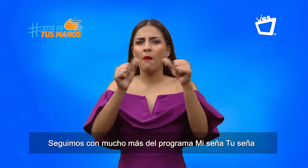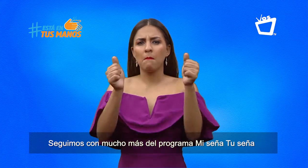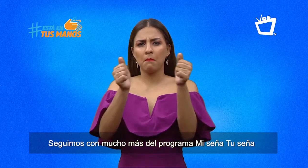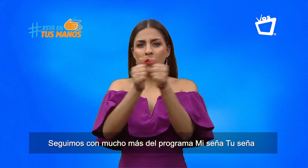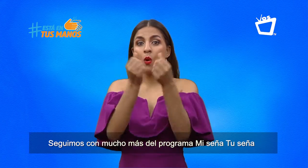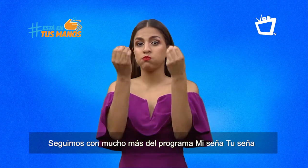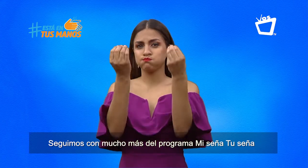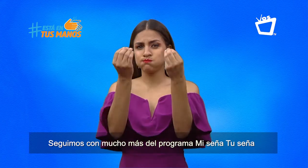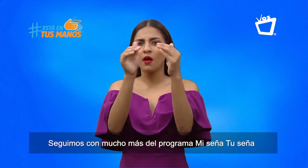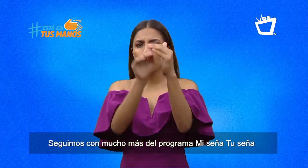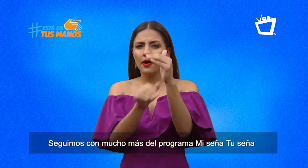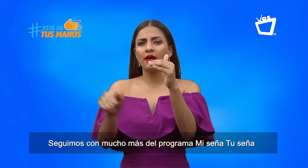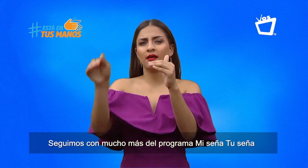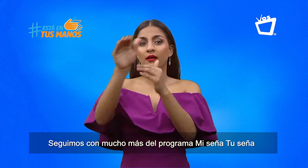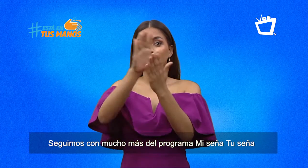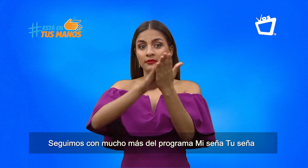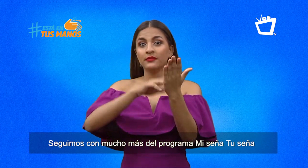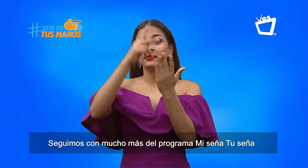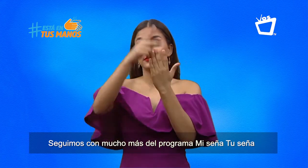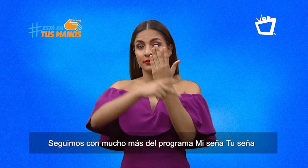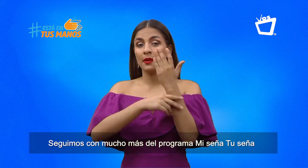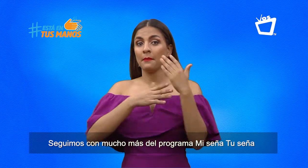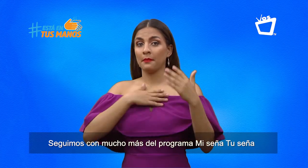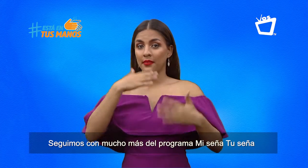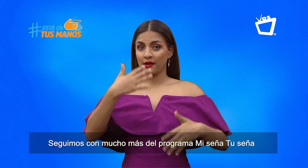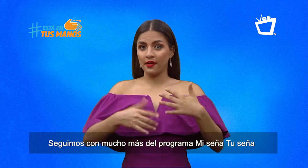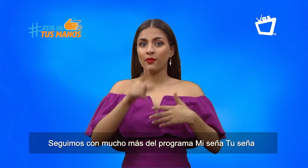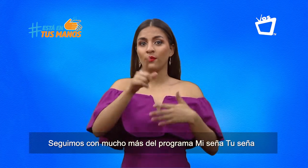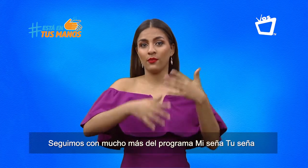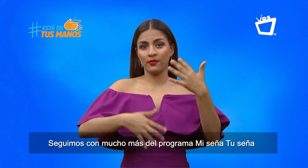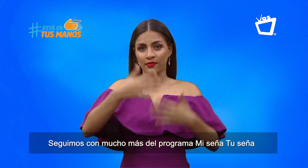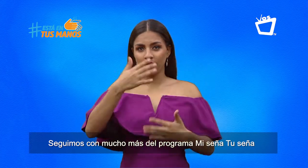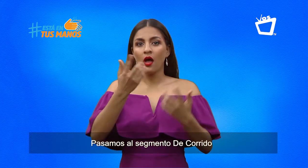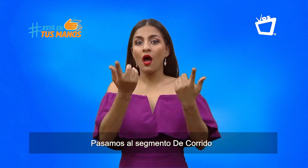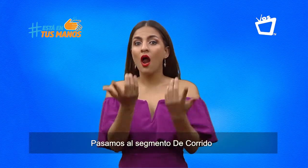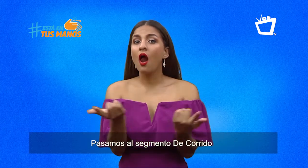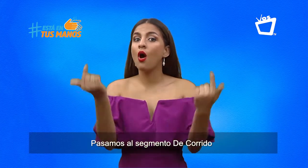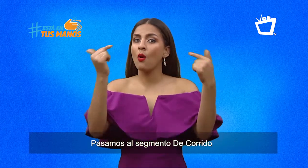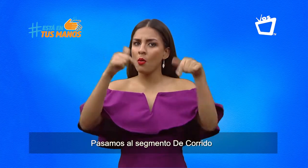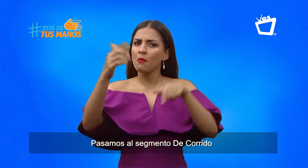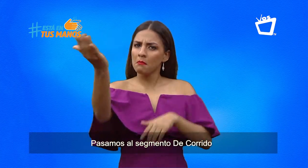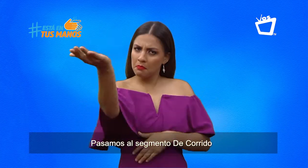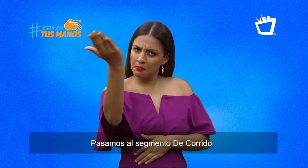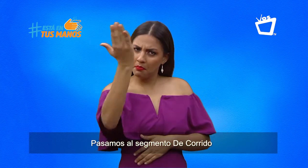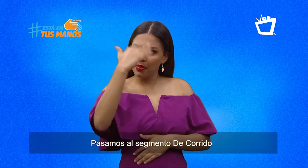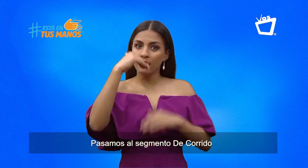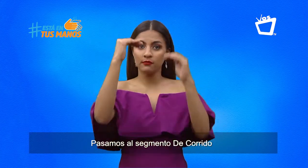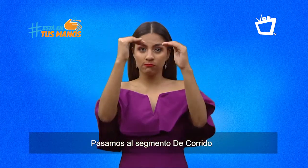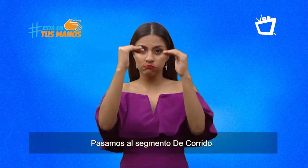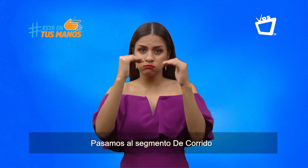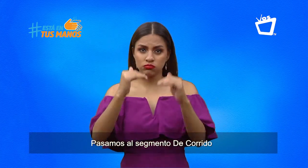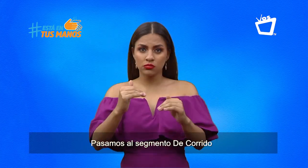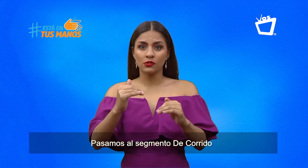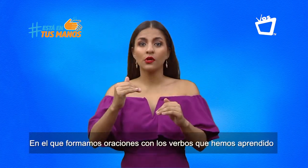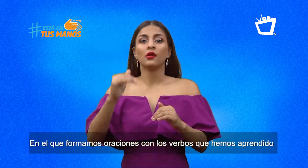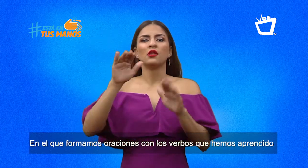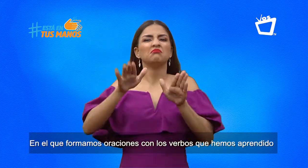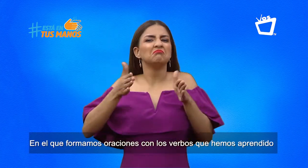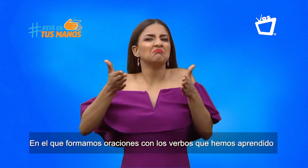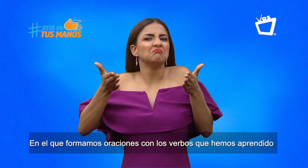seguimos con mucho más del programa mi seña tu seña ahora pasamos a segmento de corrido y que